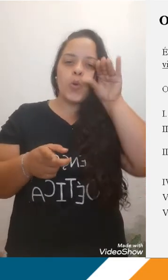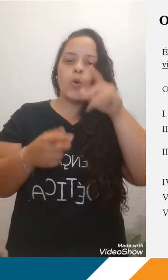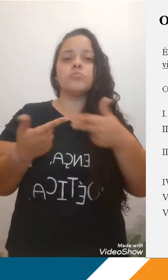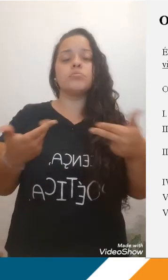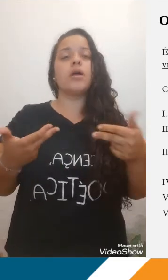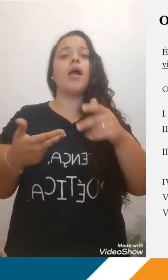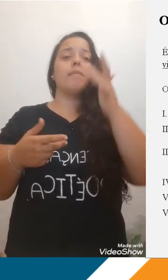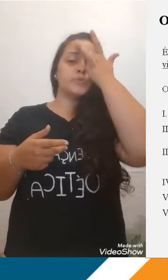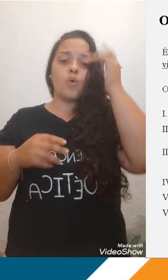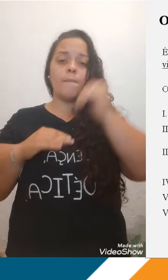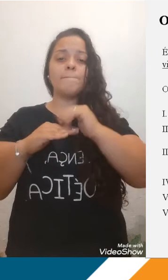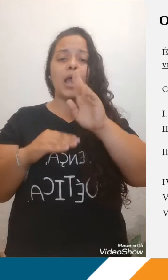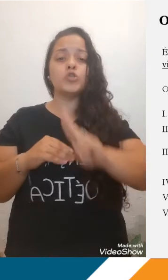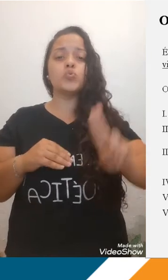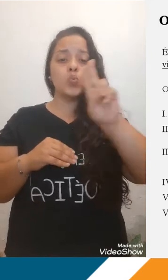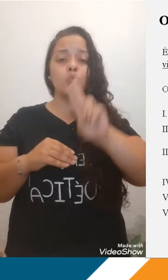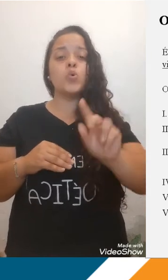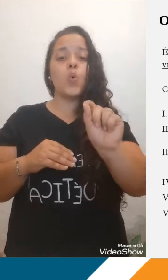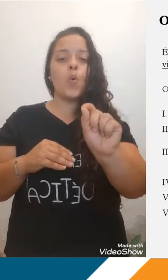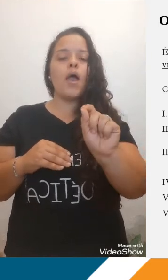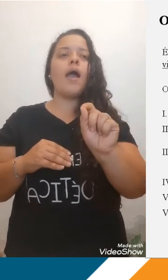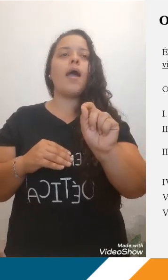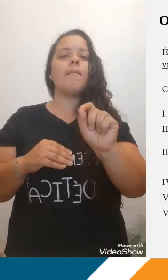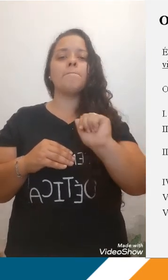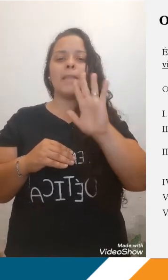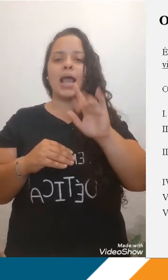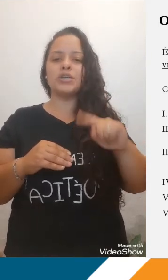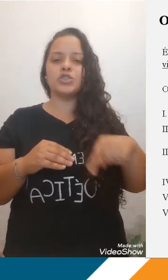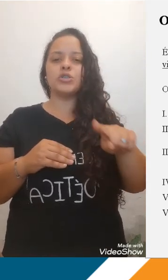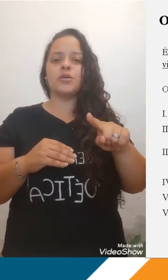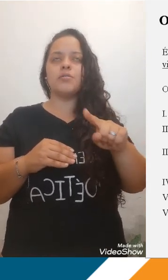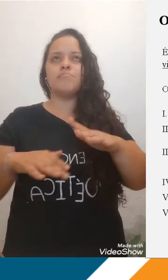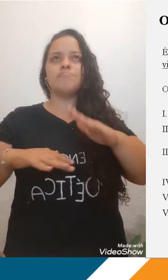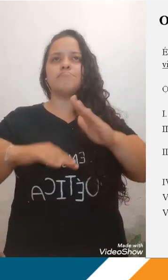dos alunos, a referência a meios de comunicação, contanto que sejam meios de